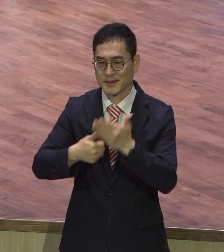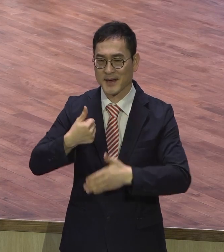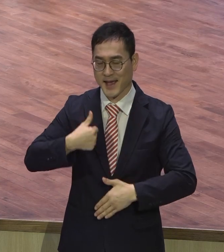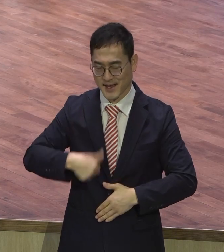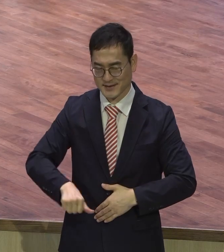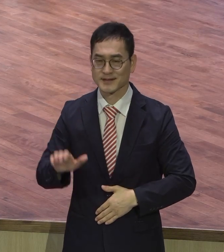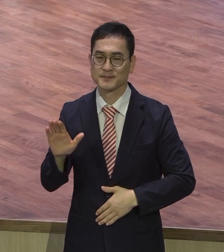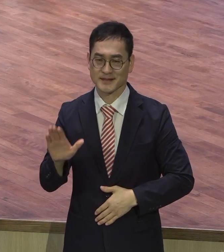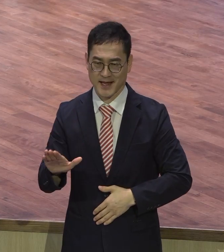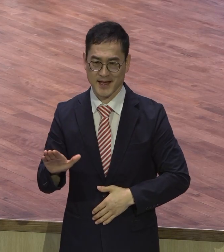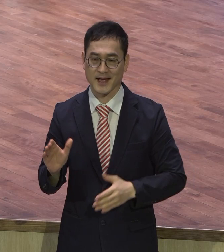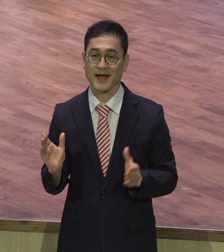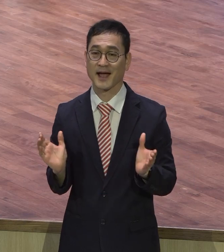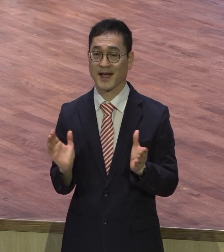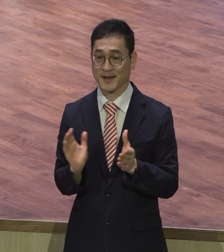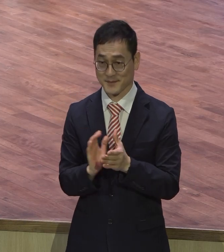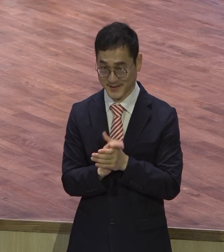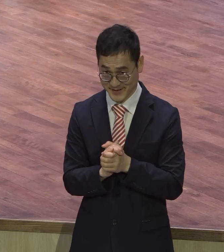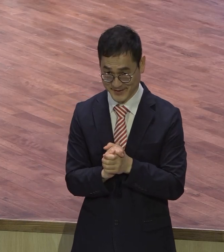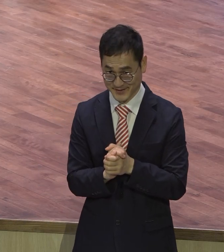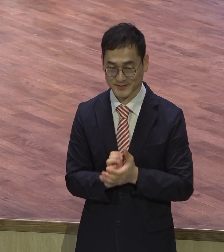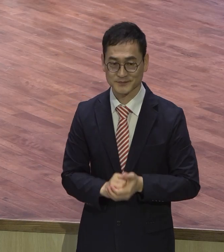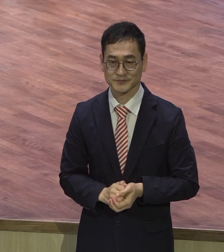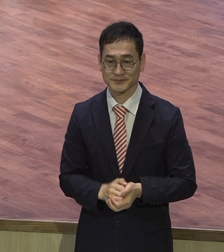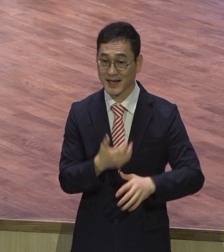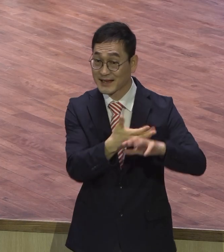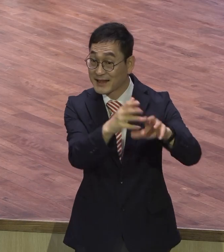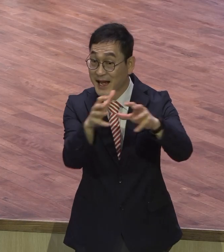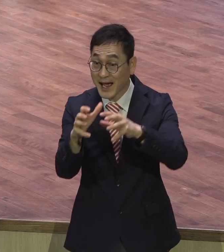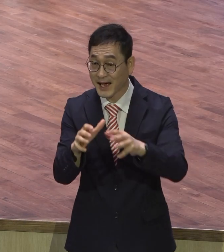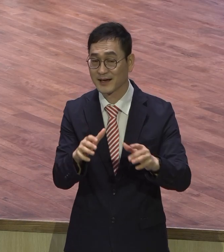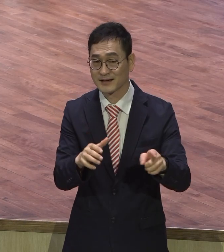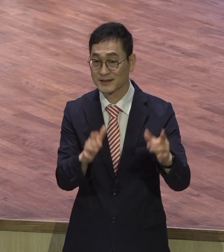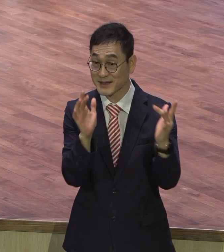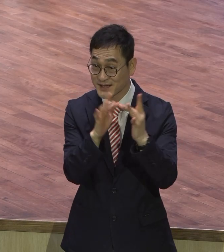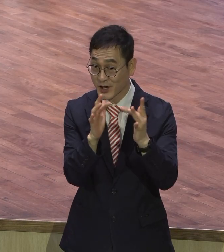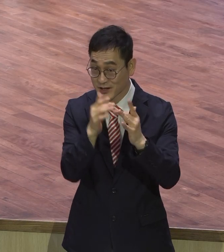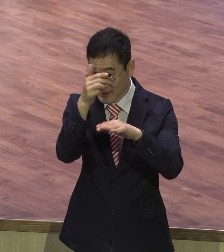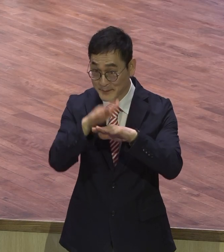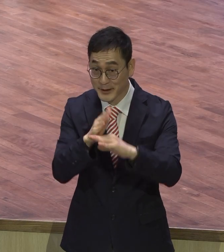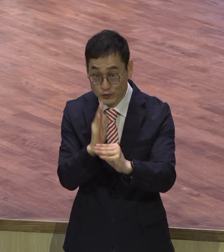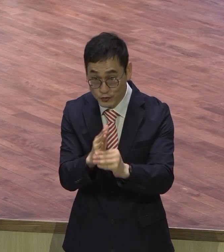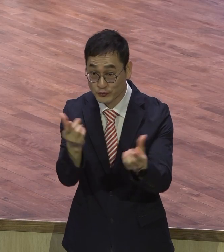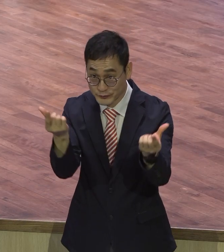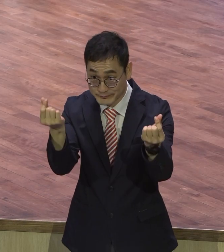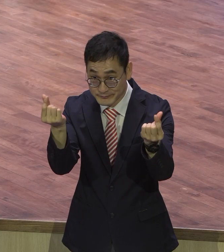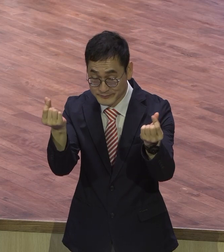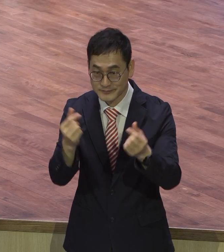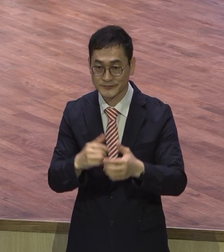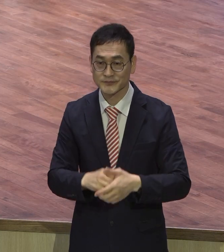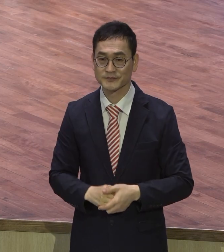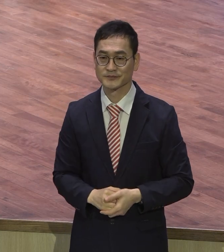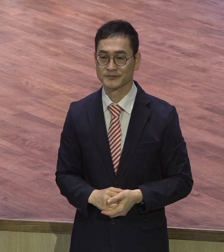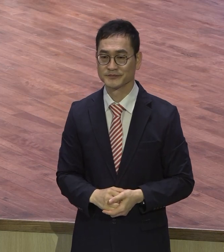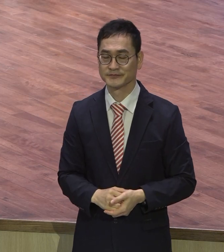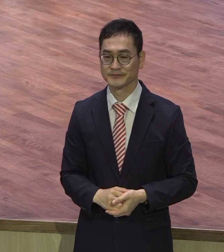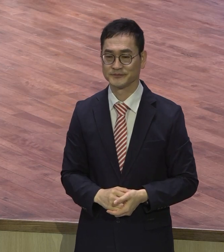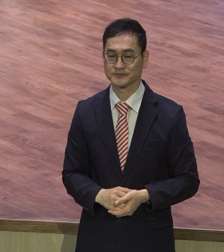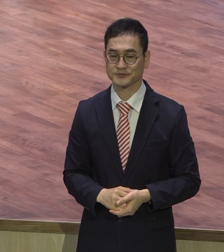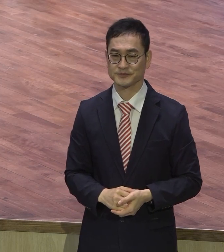아멘. 오늘 함께 또 해외 우리 성교사님들도 온라인으로 또 줌으로 함께 참여하고 있습니다.